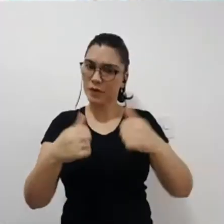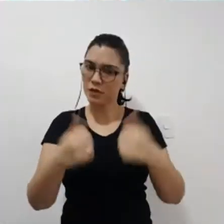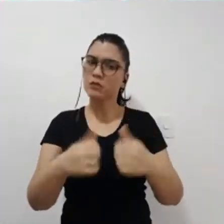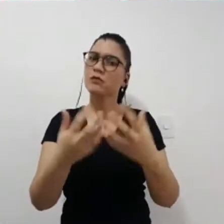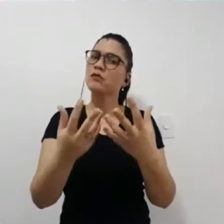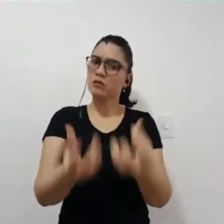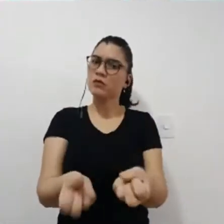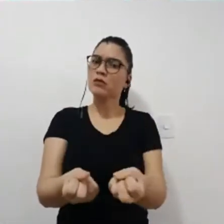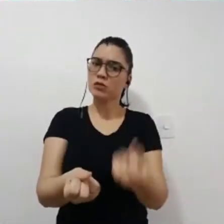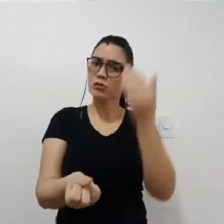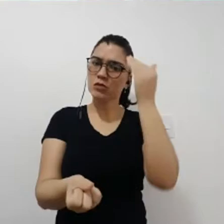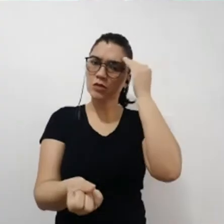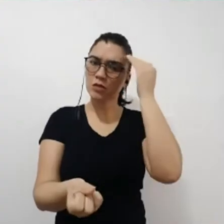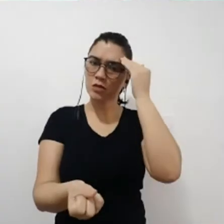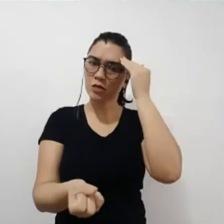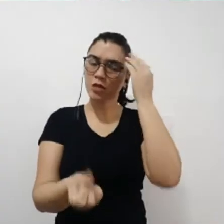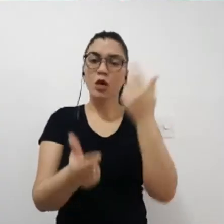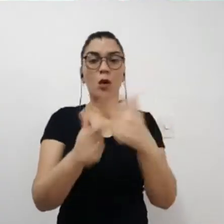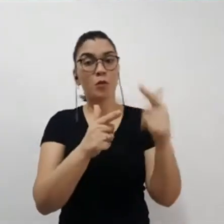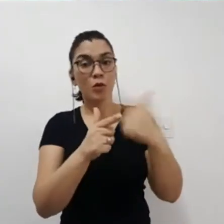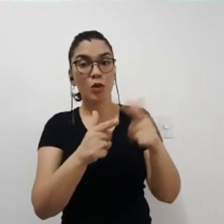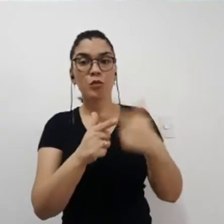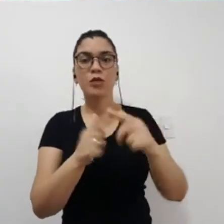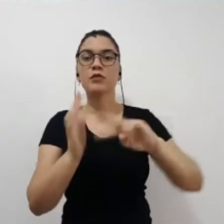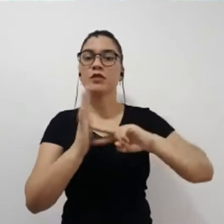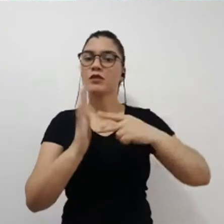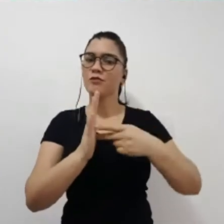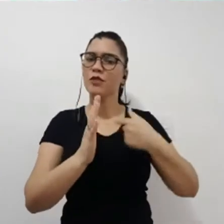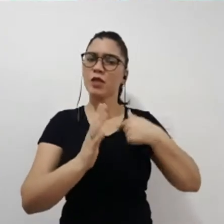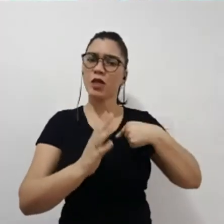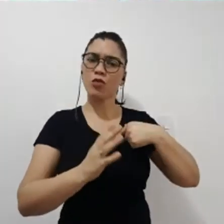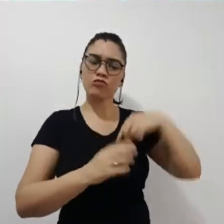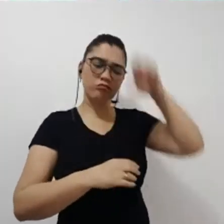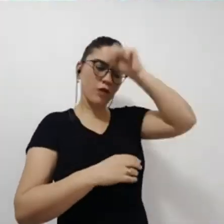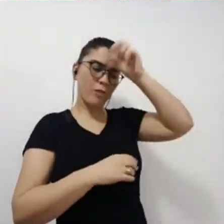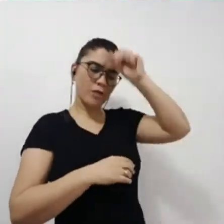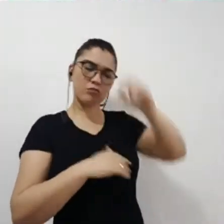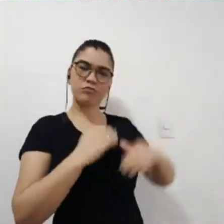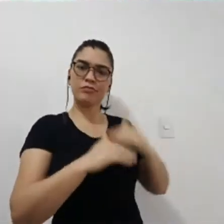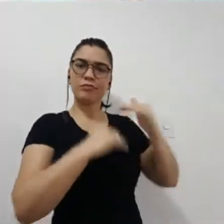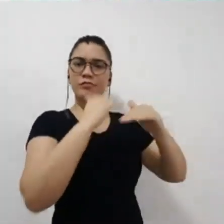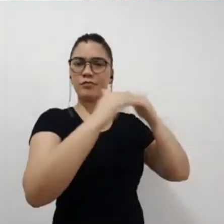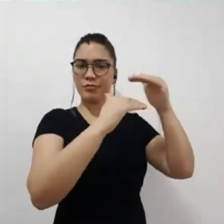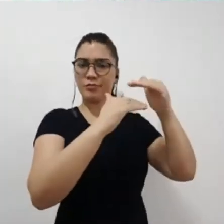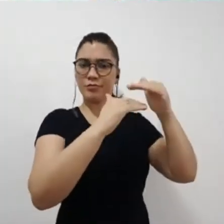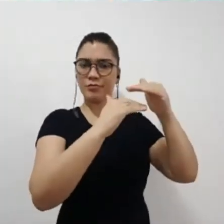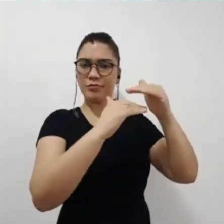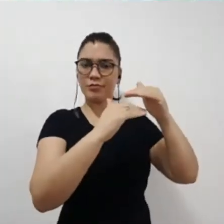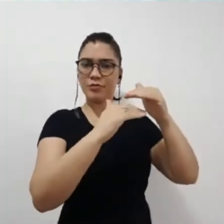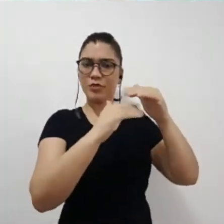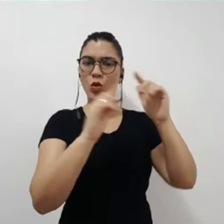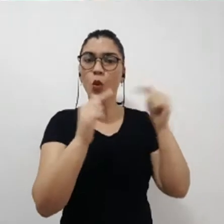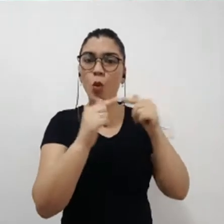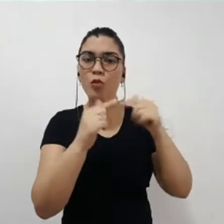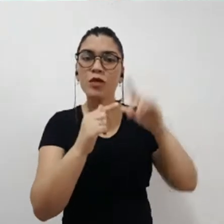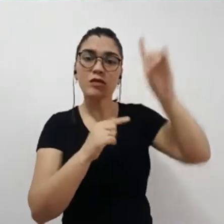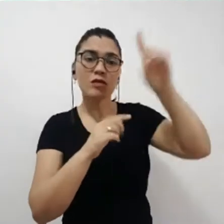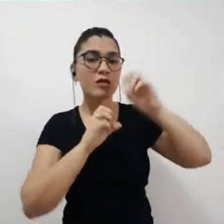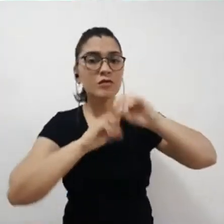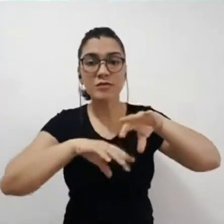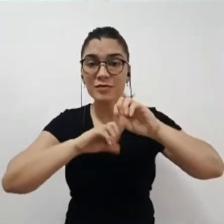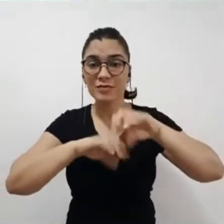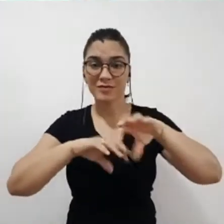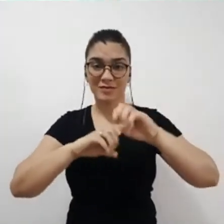tribulações fazem parte da pedagogia de Deus. Precisamos aceitar isso. Tiago,